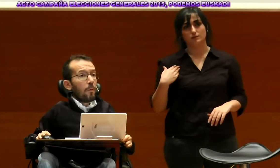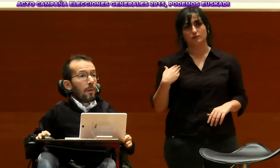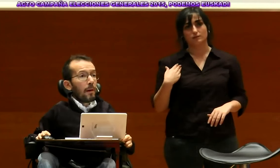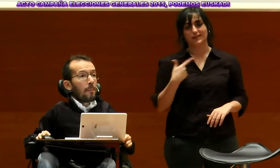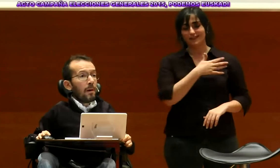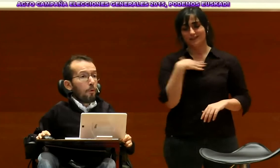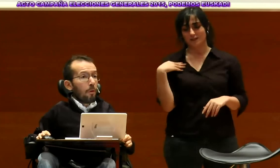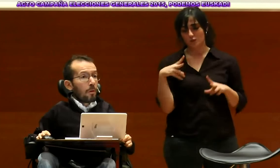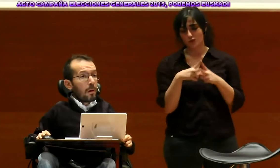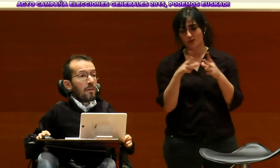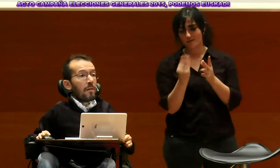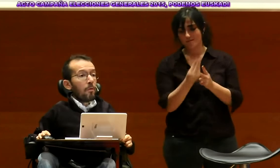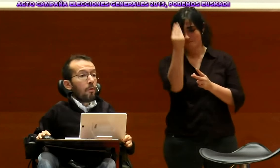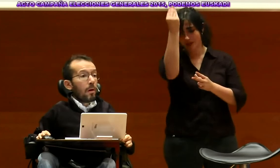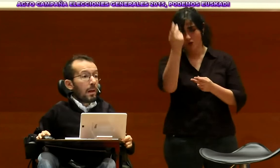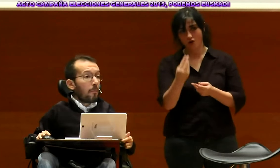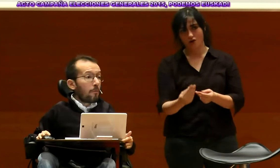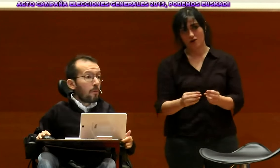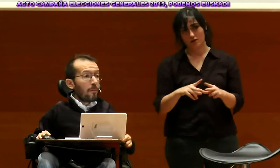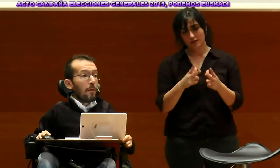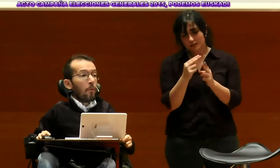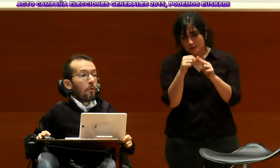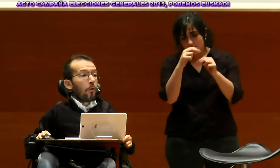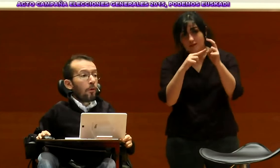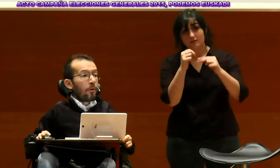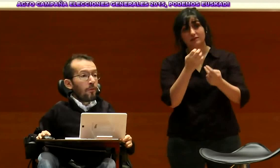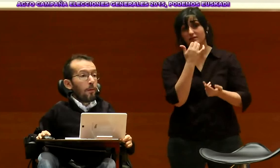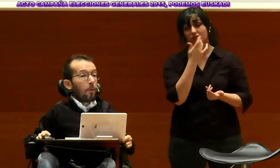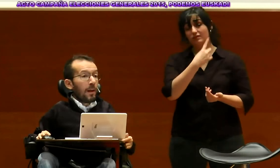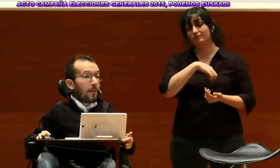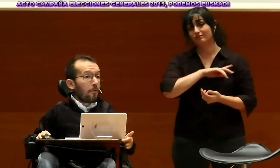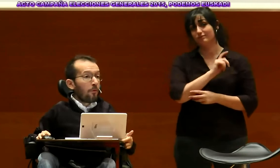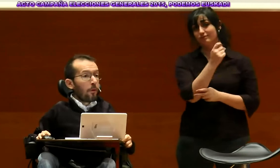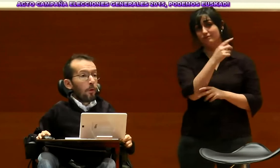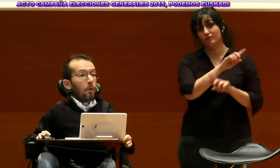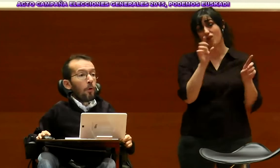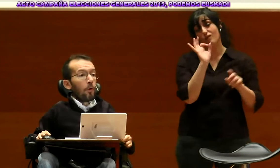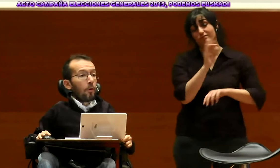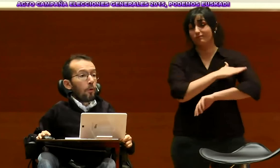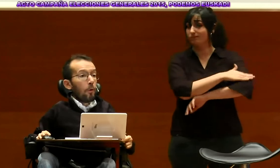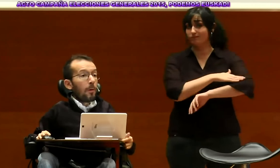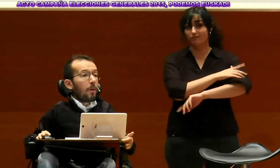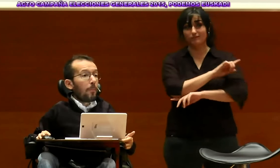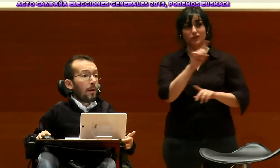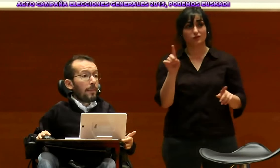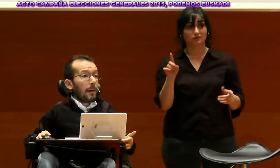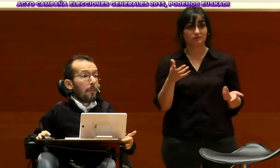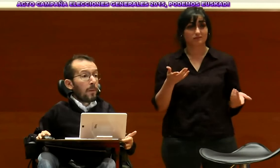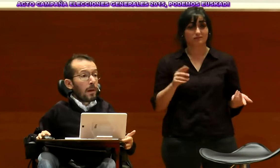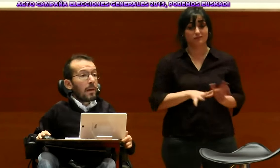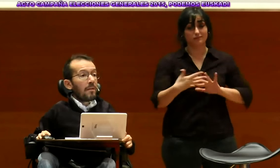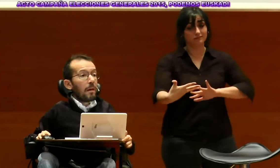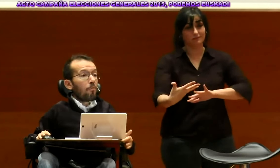una sociedad mejor. Y si no ganamos, si no gobernamos, no lo vamos a poder